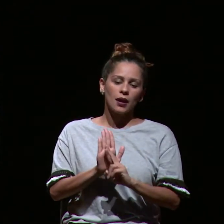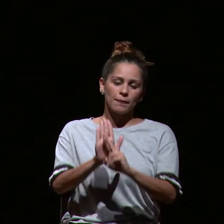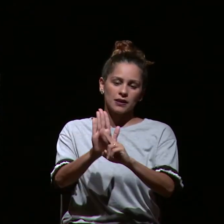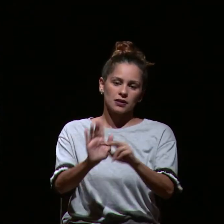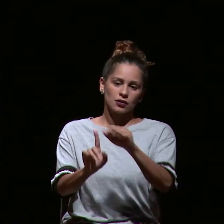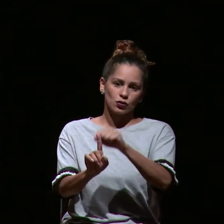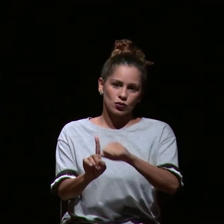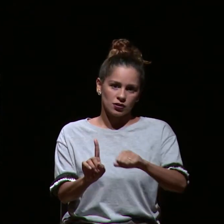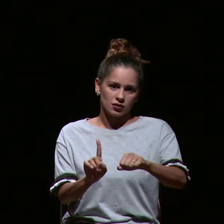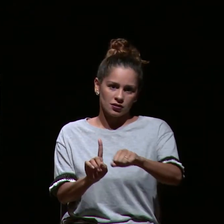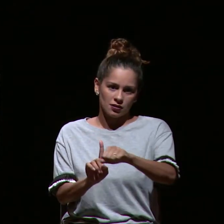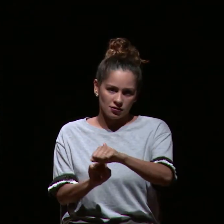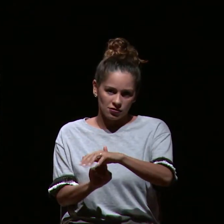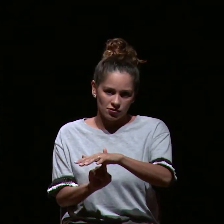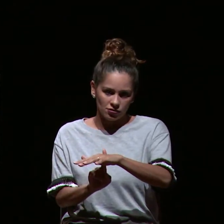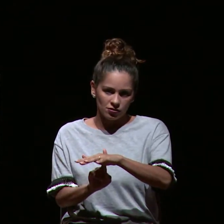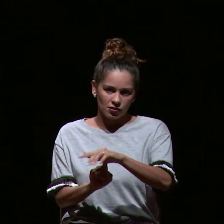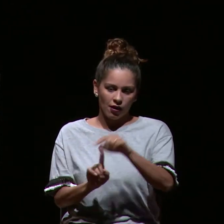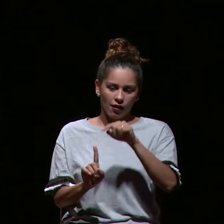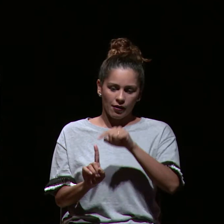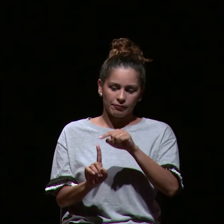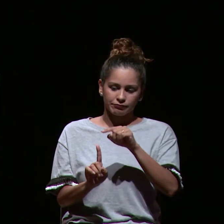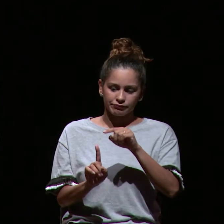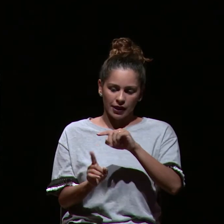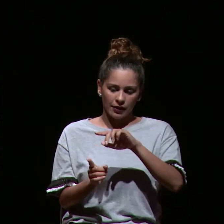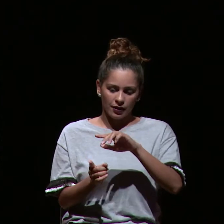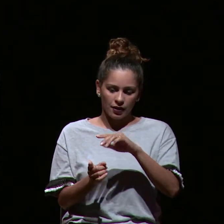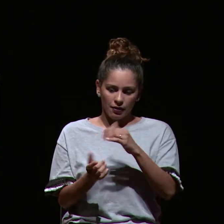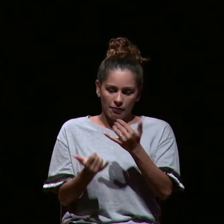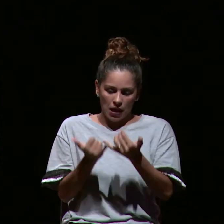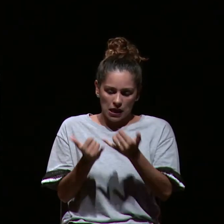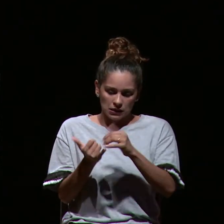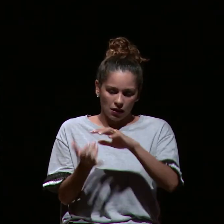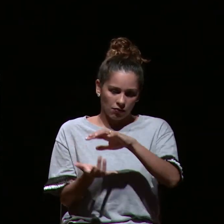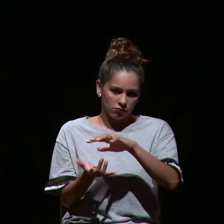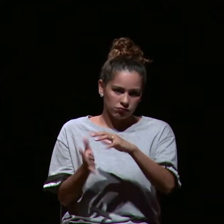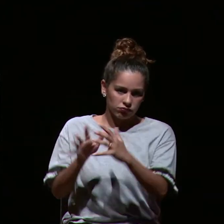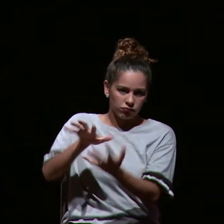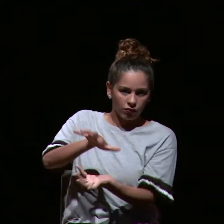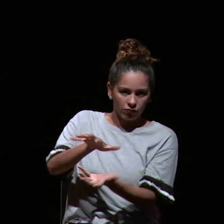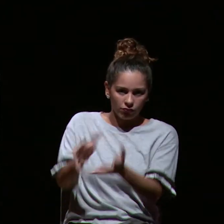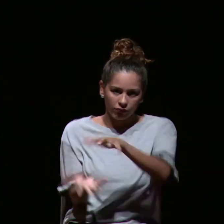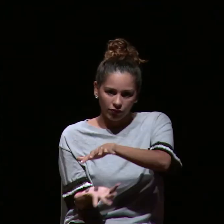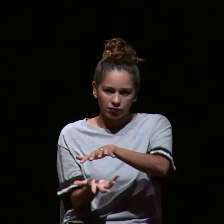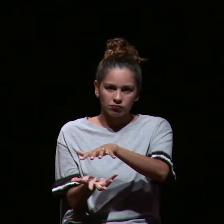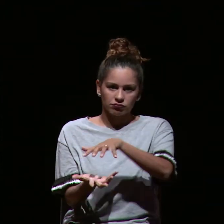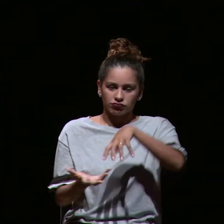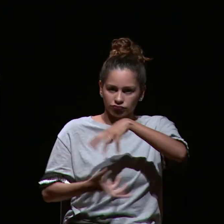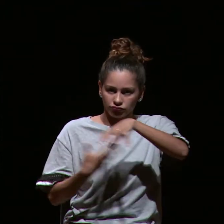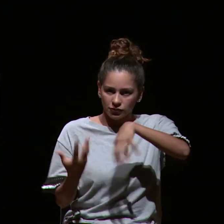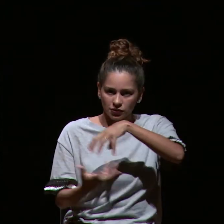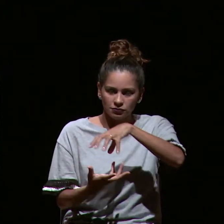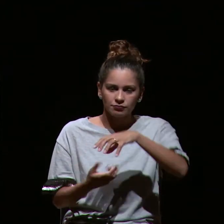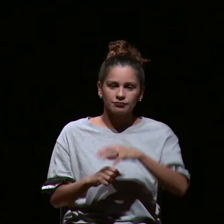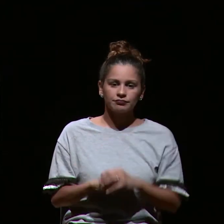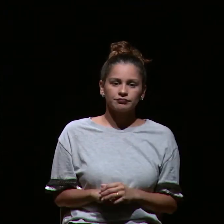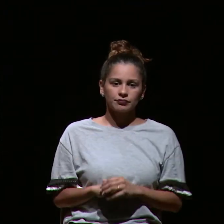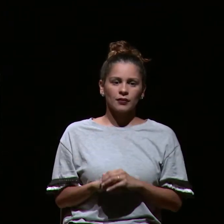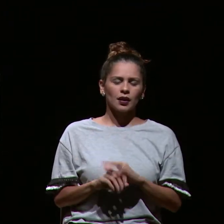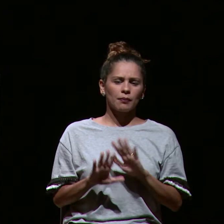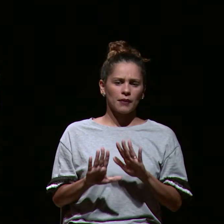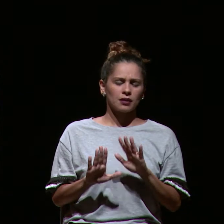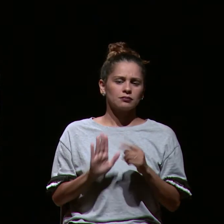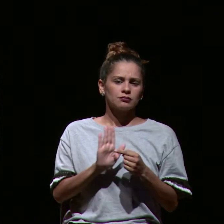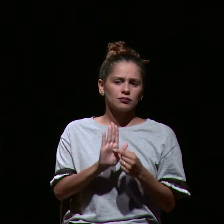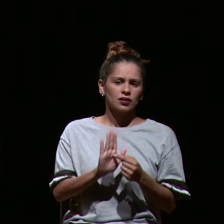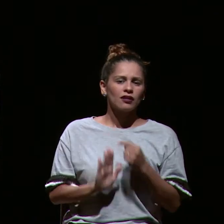de cabeça para baixo. Logo, trata-se aqui de enfatizarmos o poder do desejo do pobre e não a pobreza. Ao contrário,